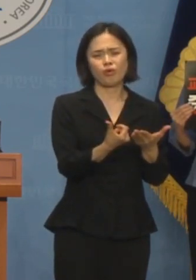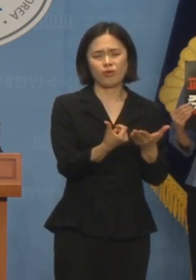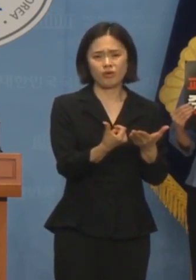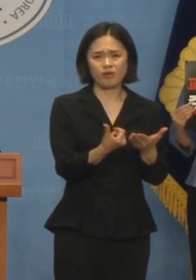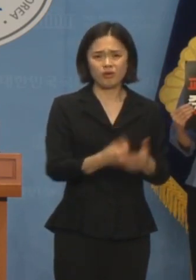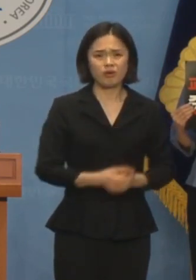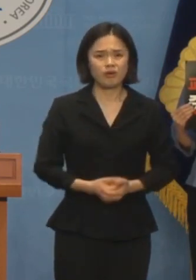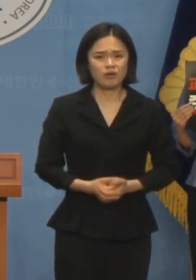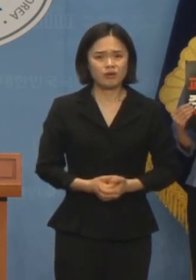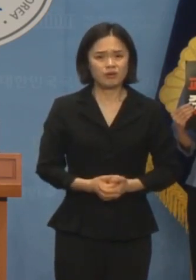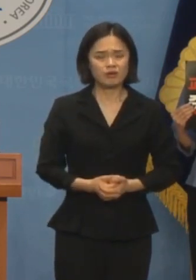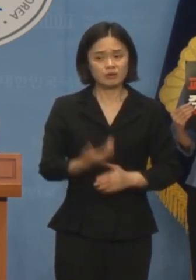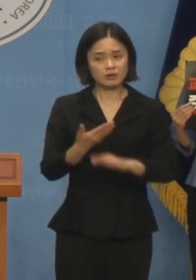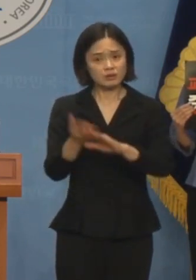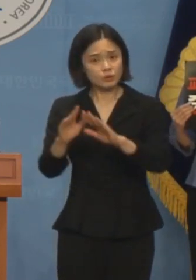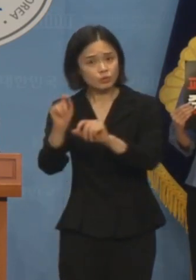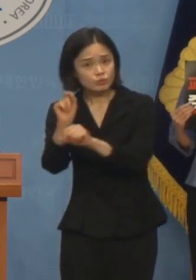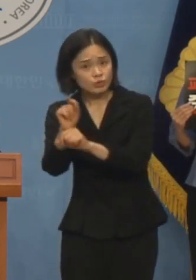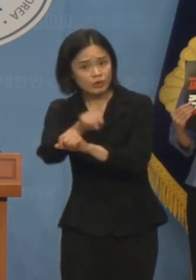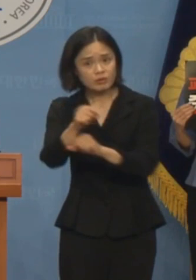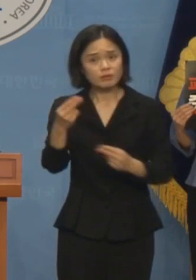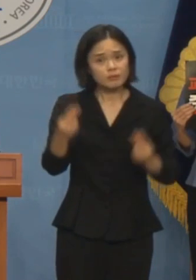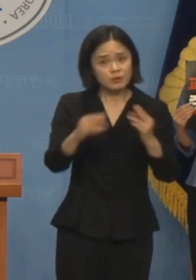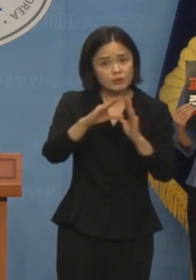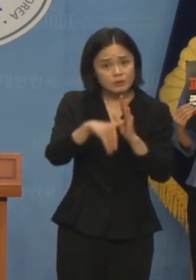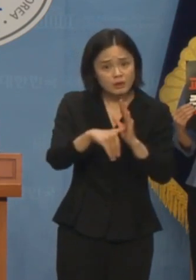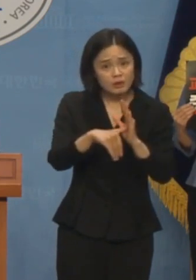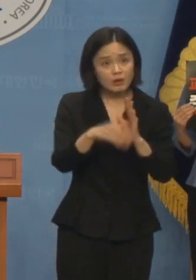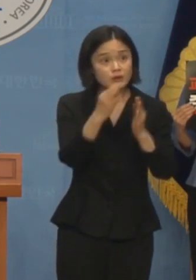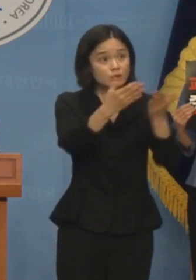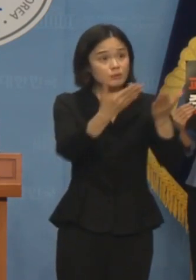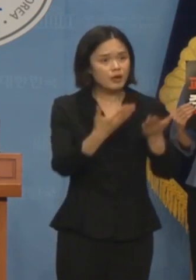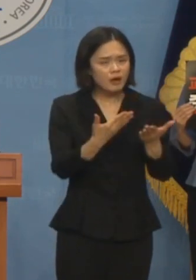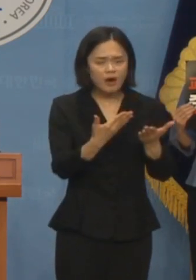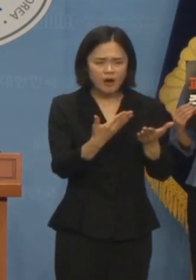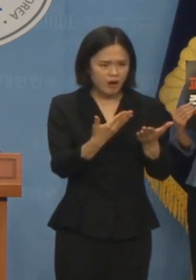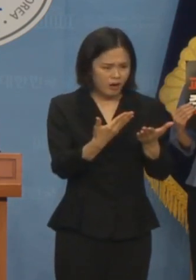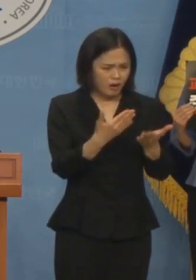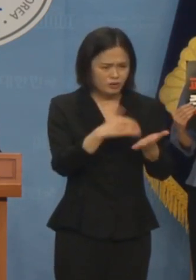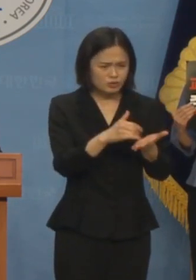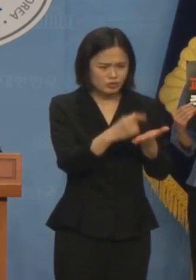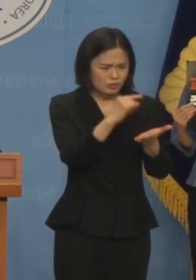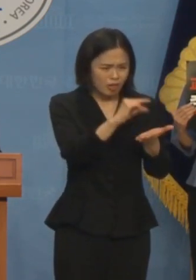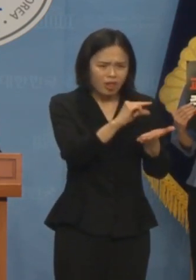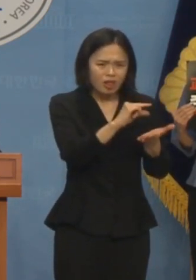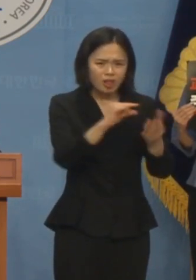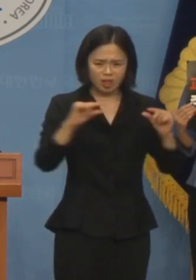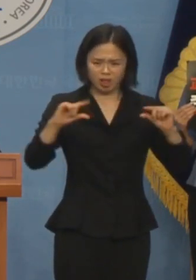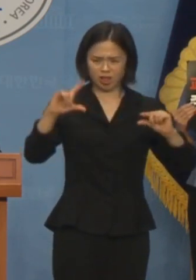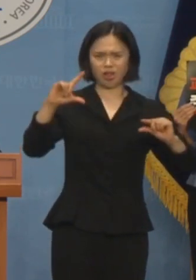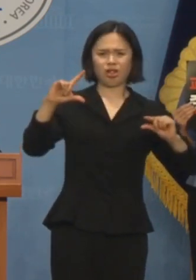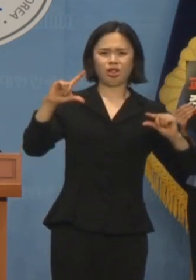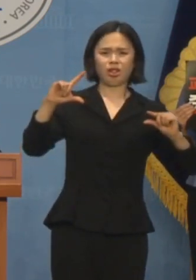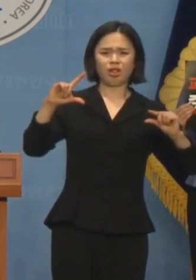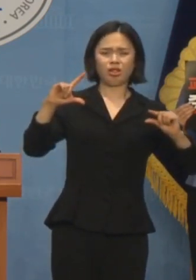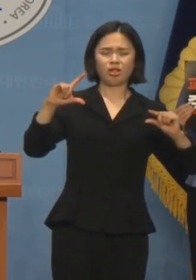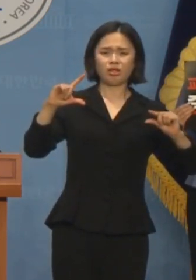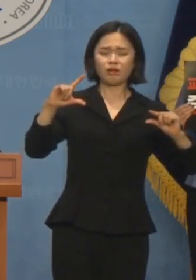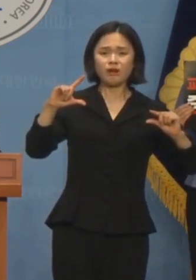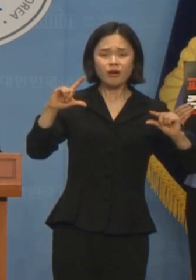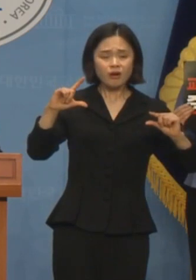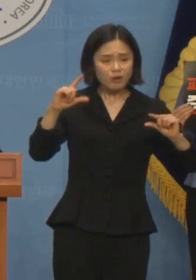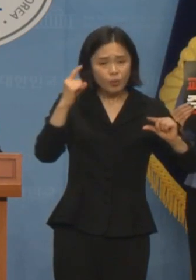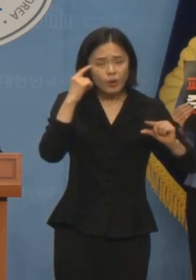비율은 다른 공무원의 승인 비율에 비해 현저히 떨어지는 수치입니다. 왜 이러한 결과가 나오게 된